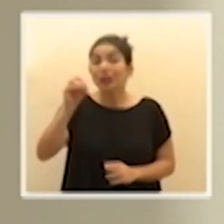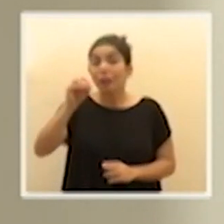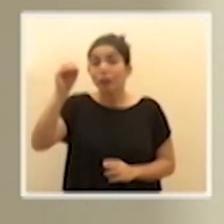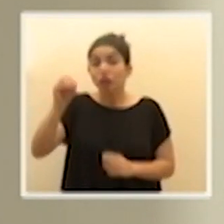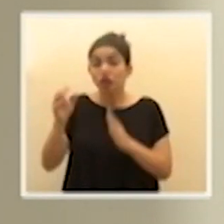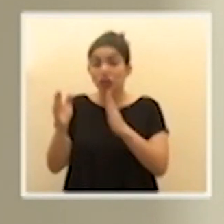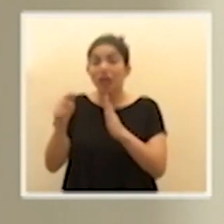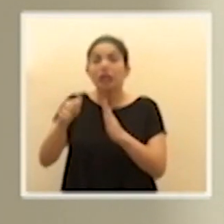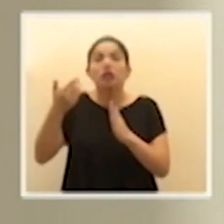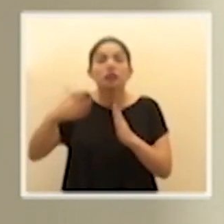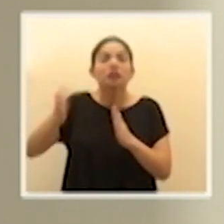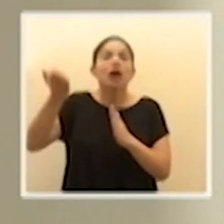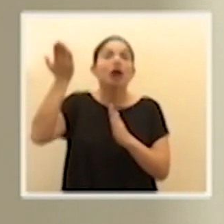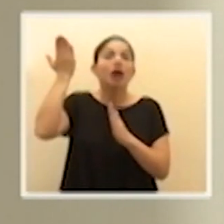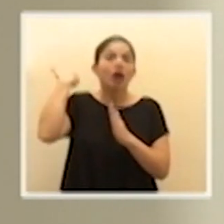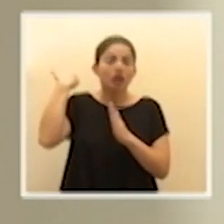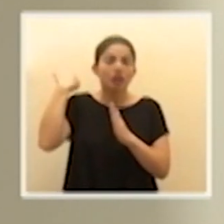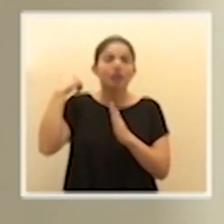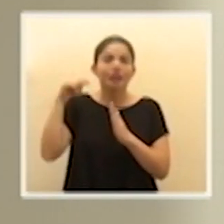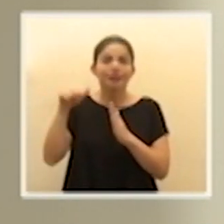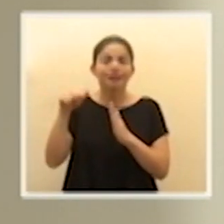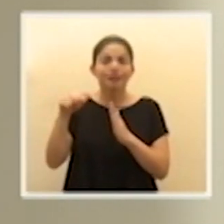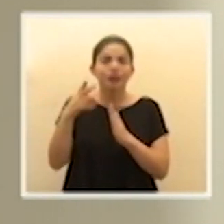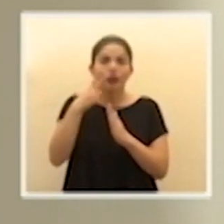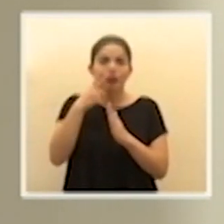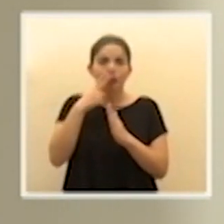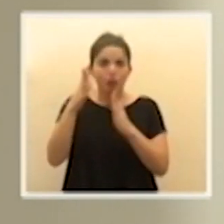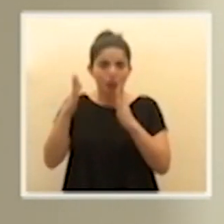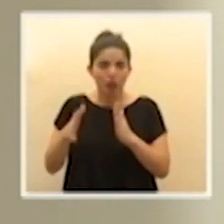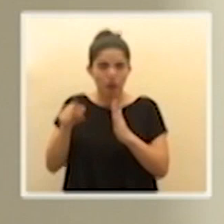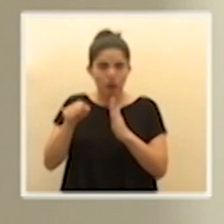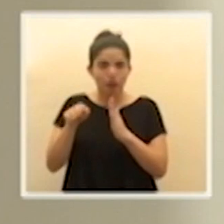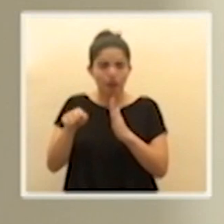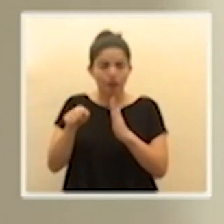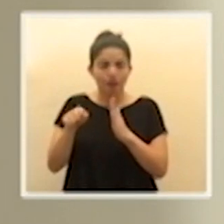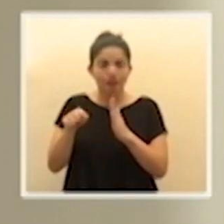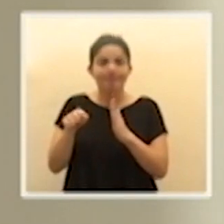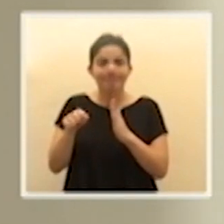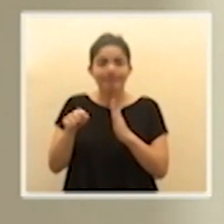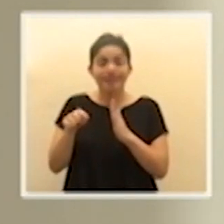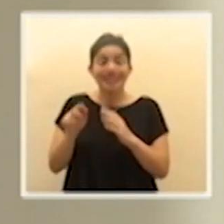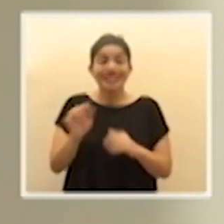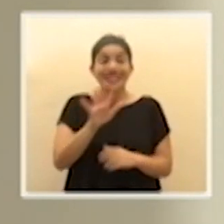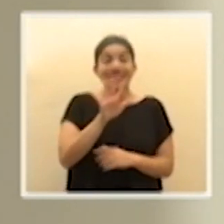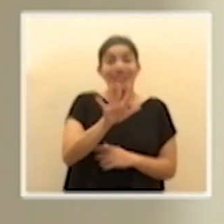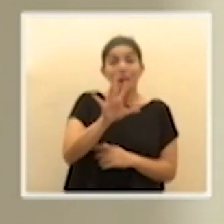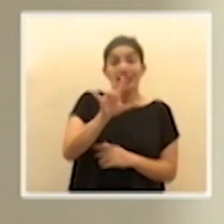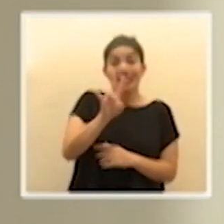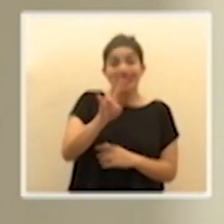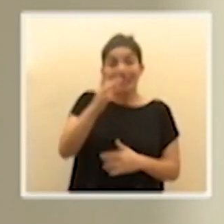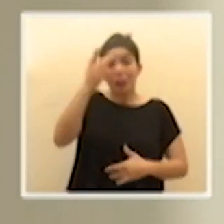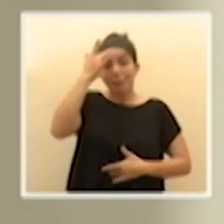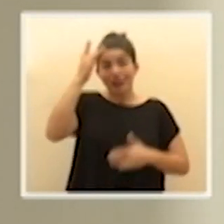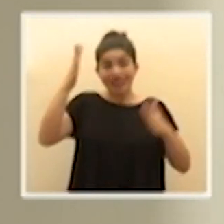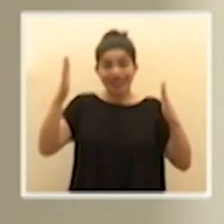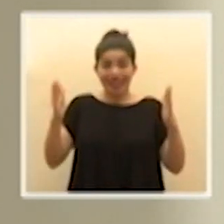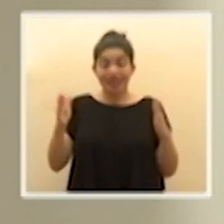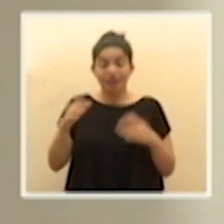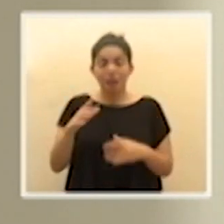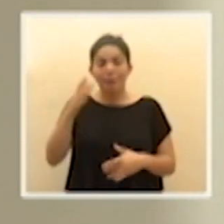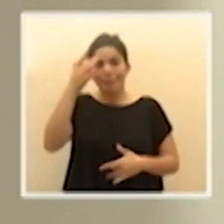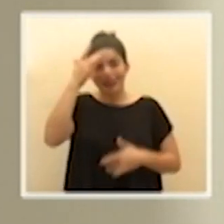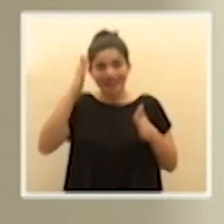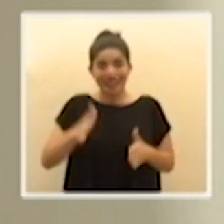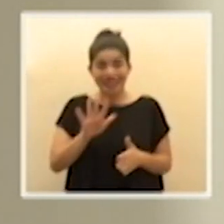41.7%, tenían antecedentes de tabaquismo. Y de 57 pacientes que